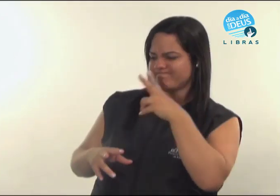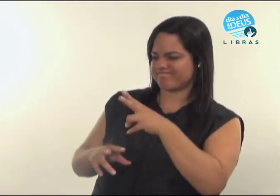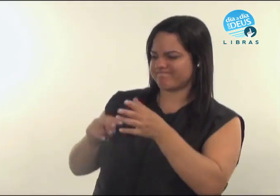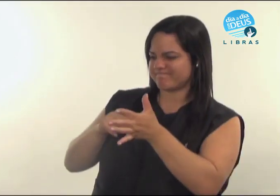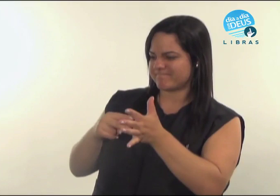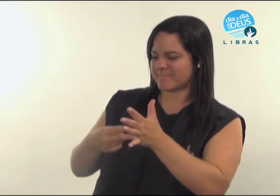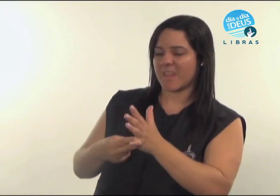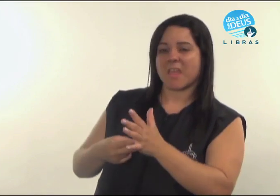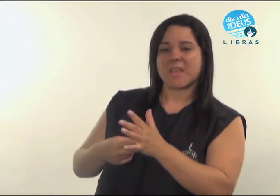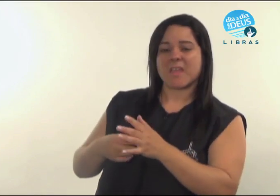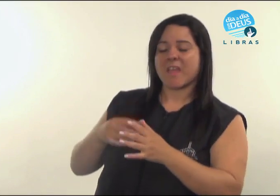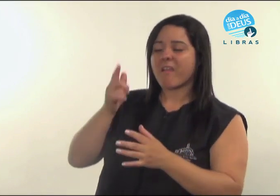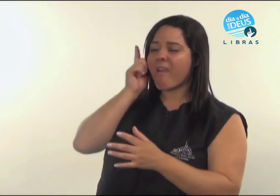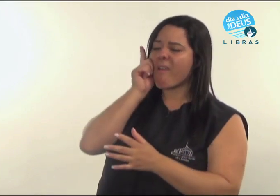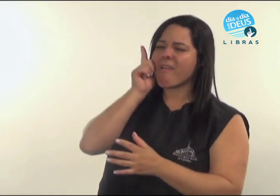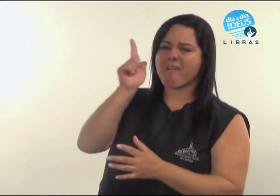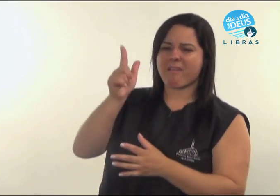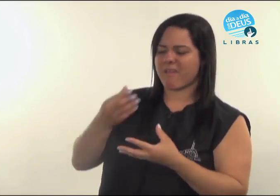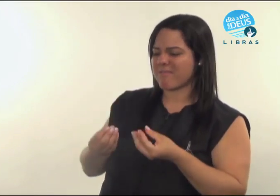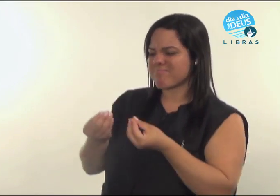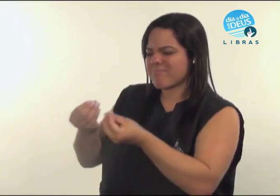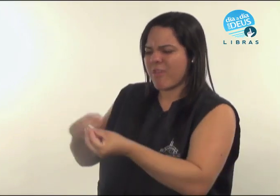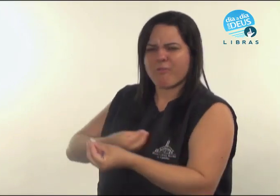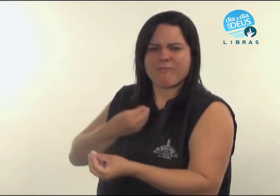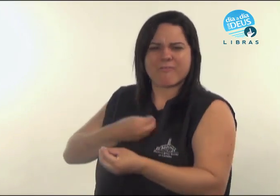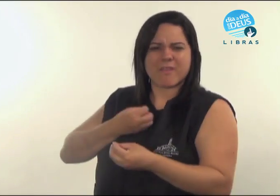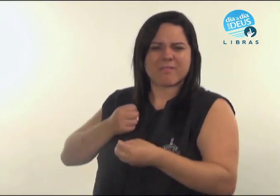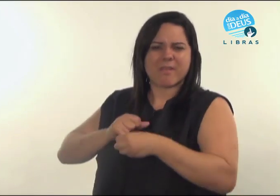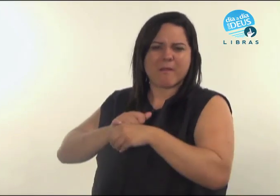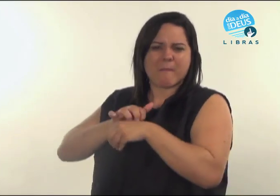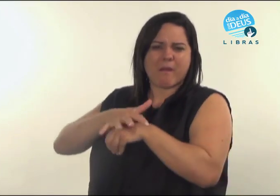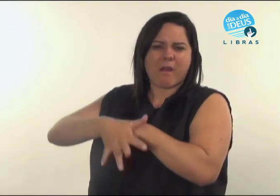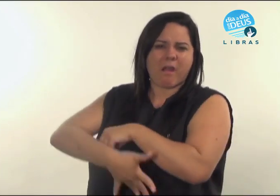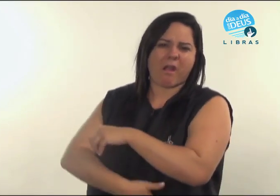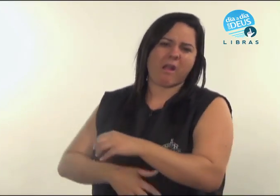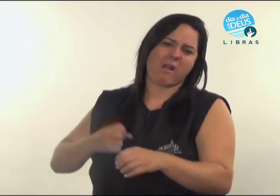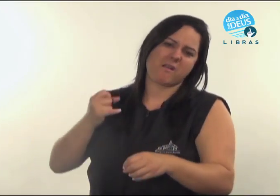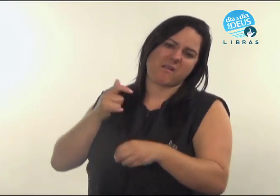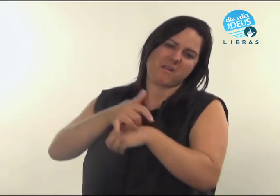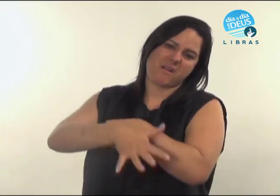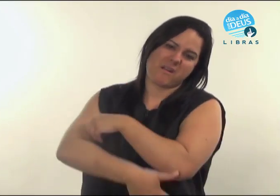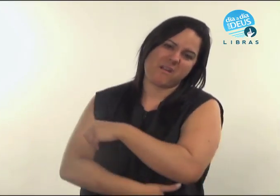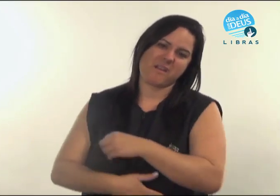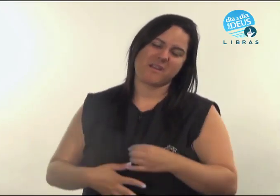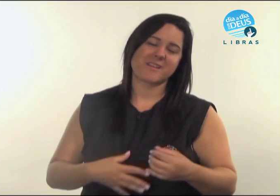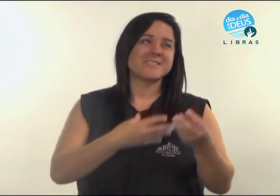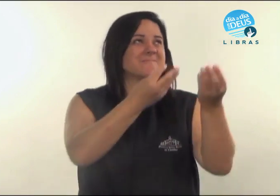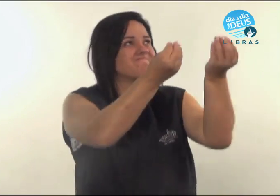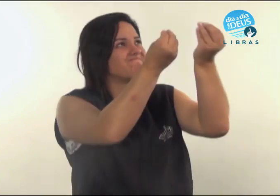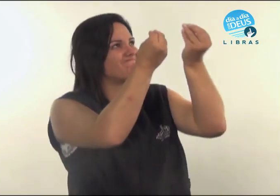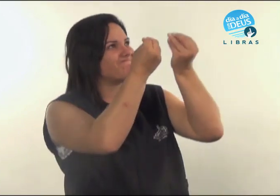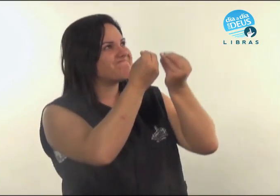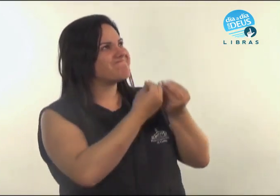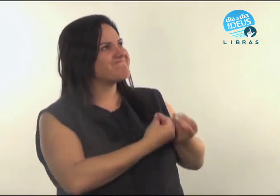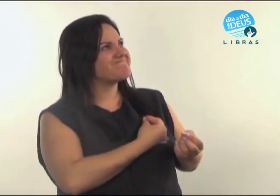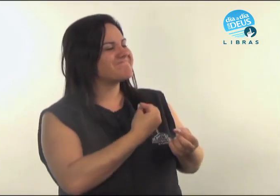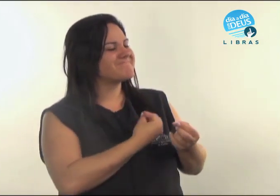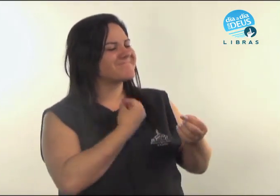para Ele, a gente ganha vida abundante dEle no nosso